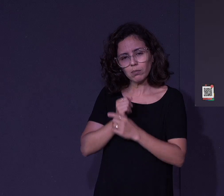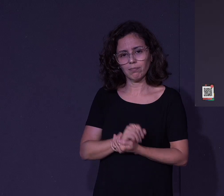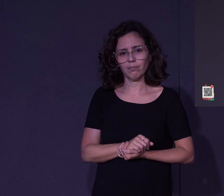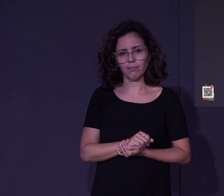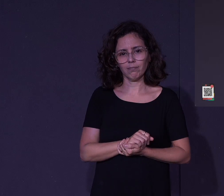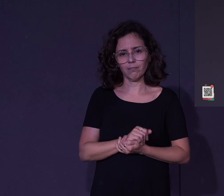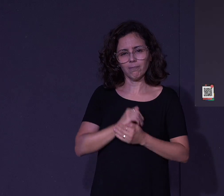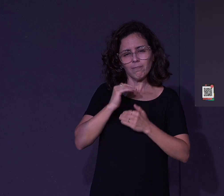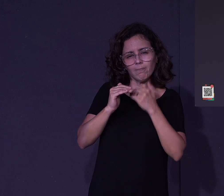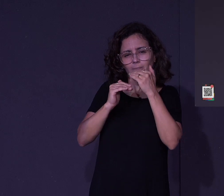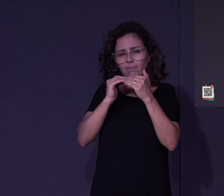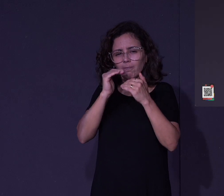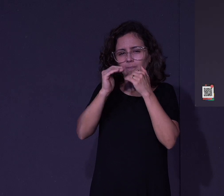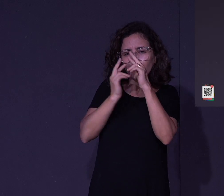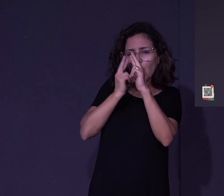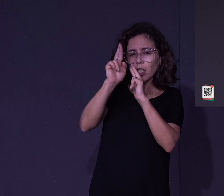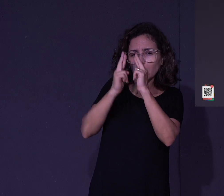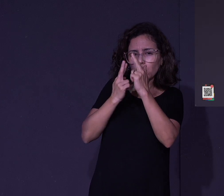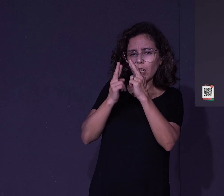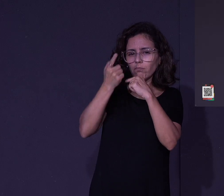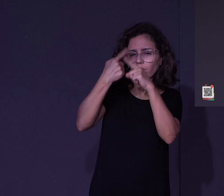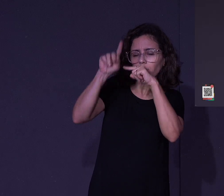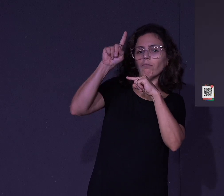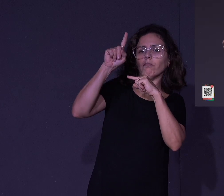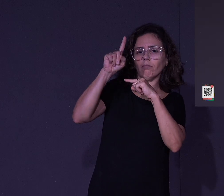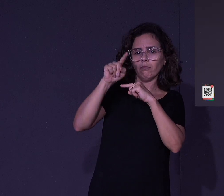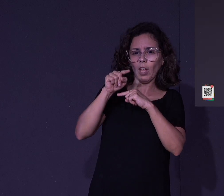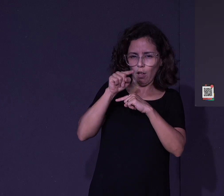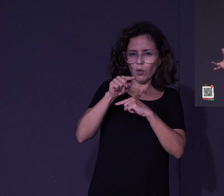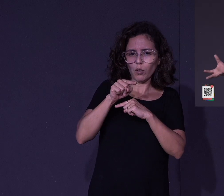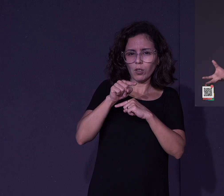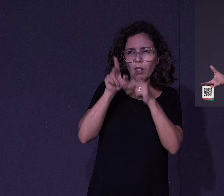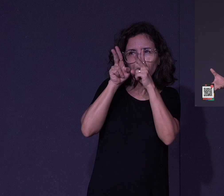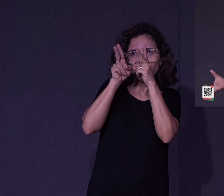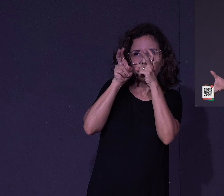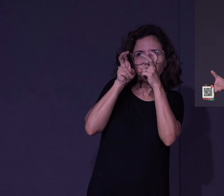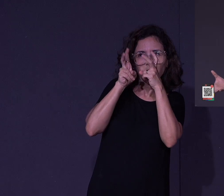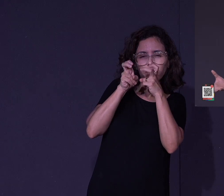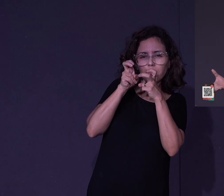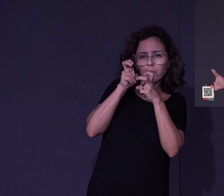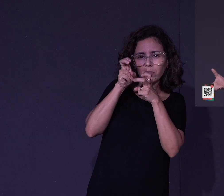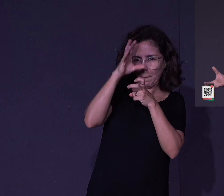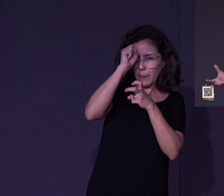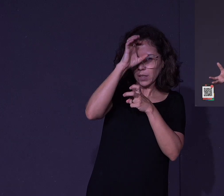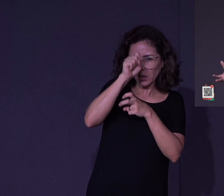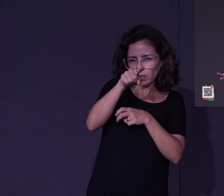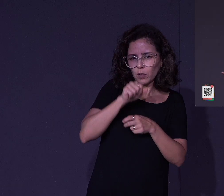desenvolvido intimidade com Ele, aprendido a ouvir a sua voz para se incluir no cronograma dEle?